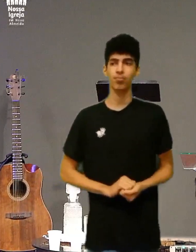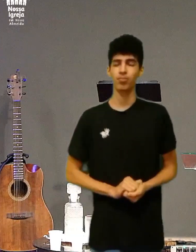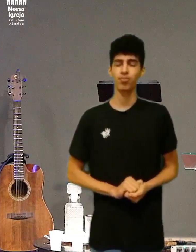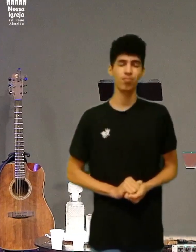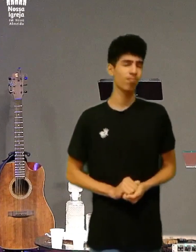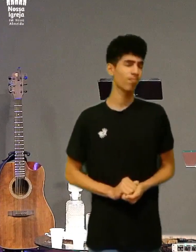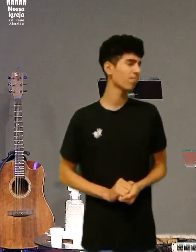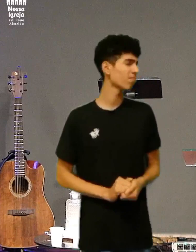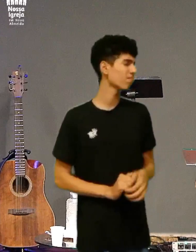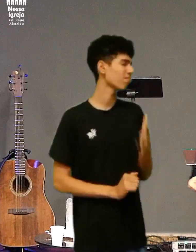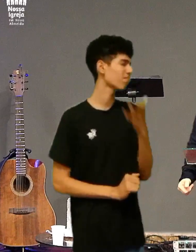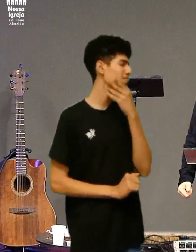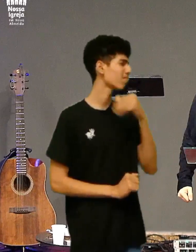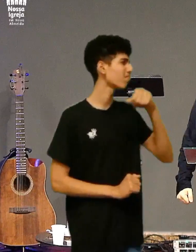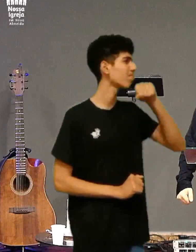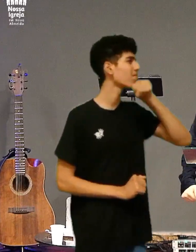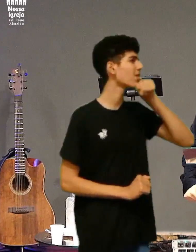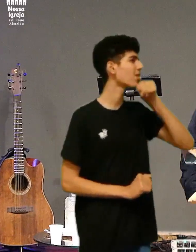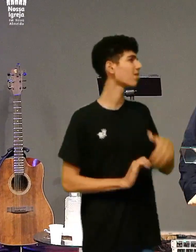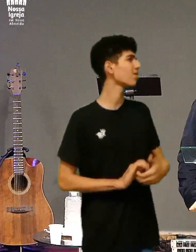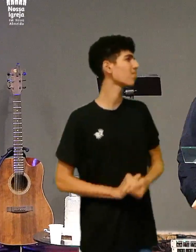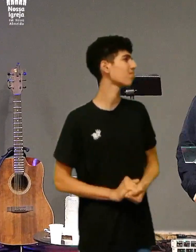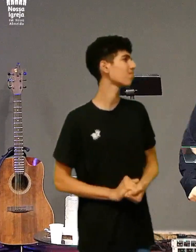Ah, meu Pai,